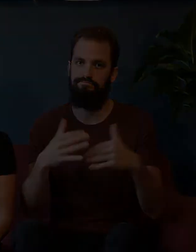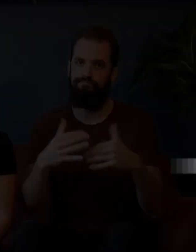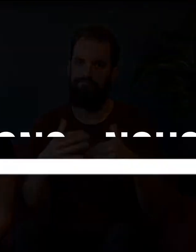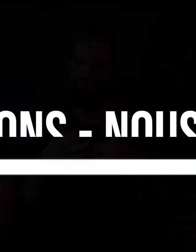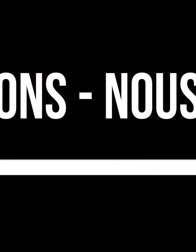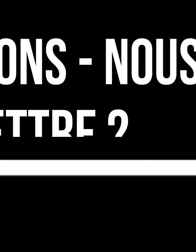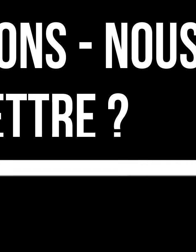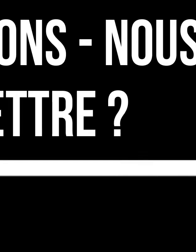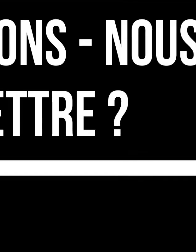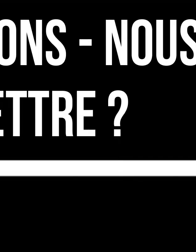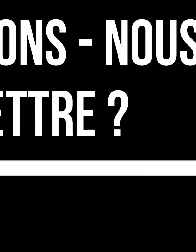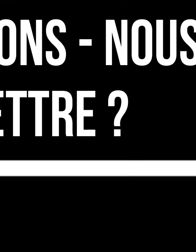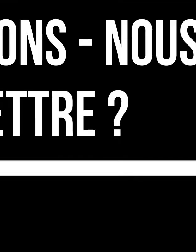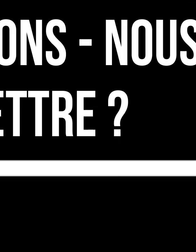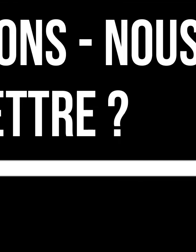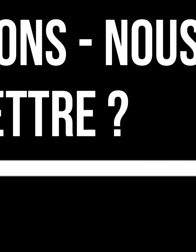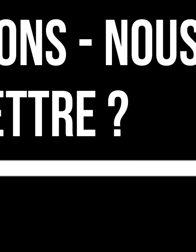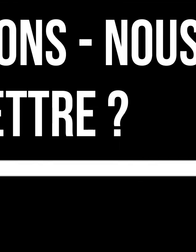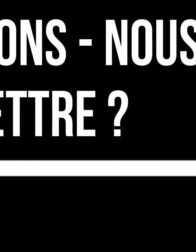Musique